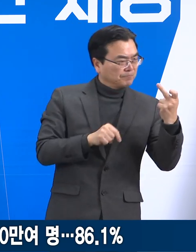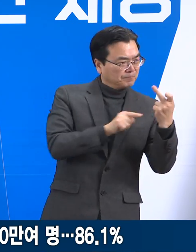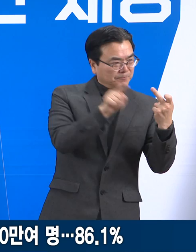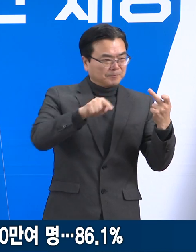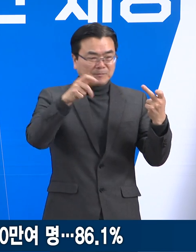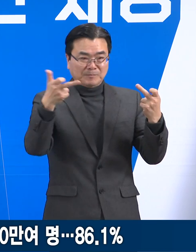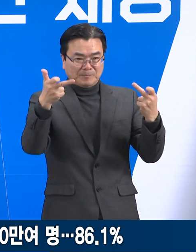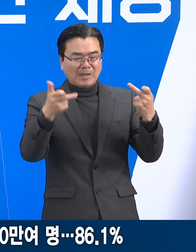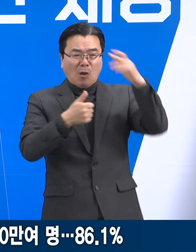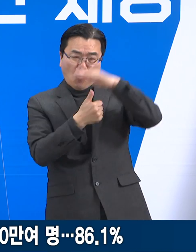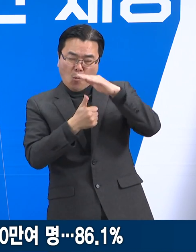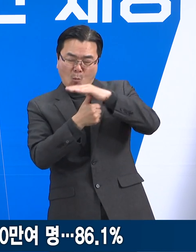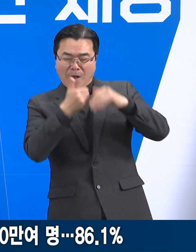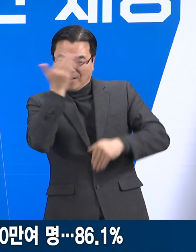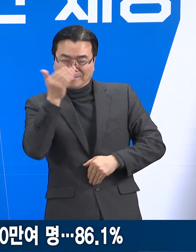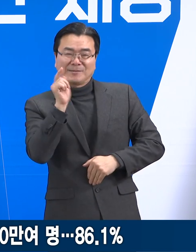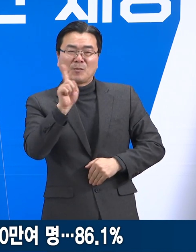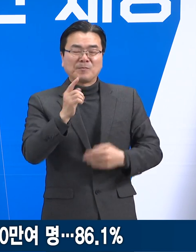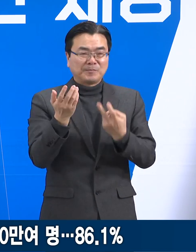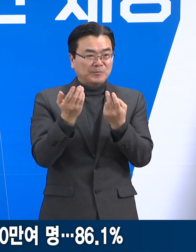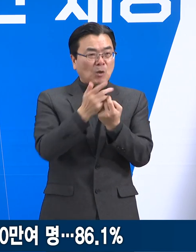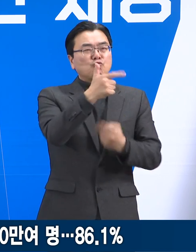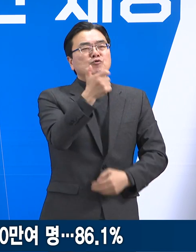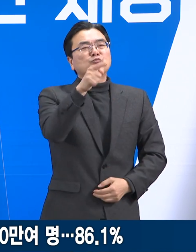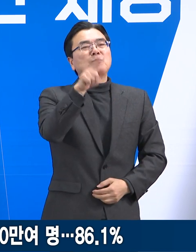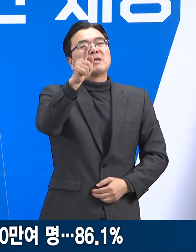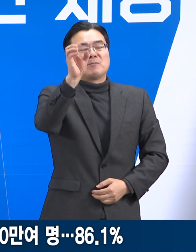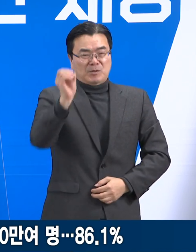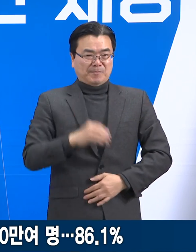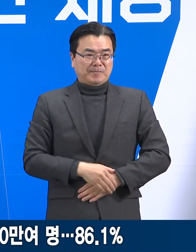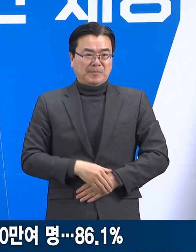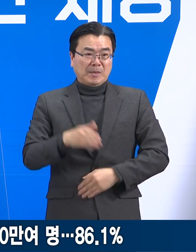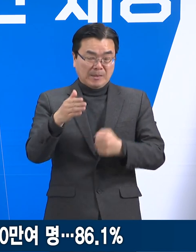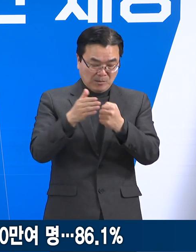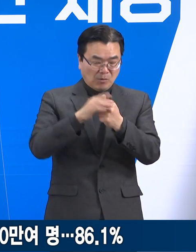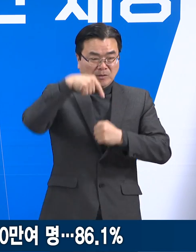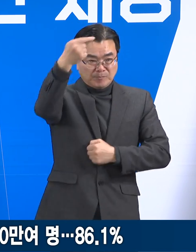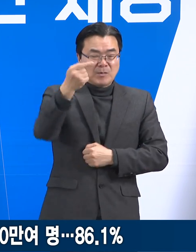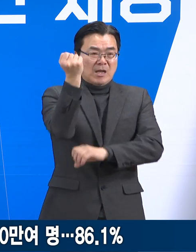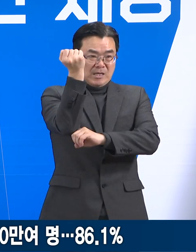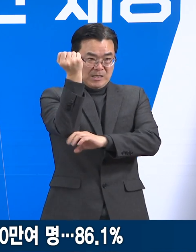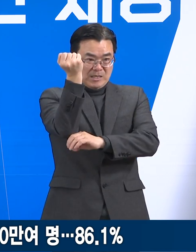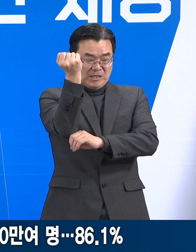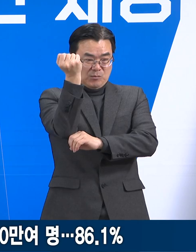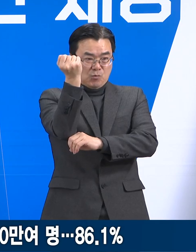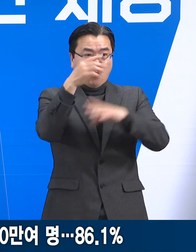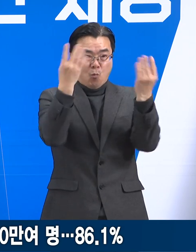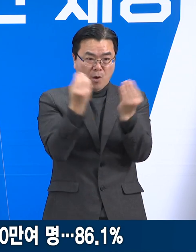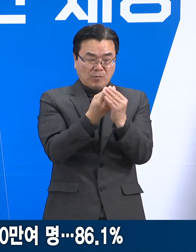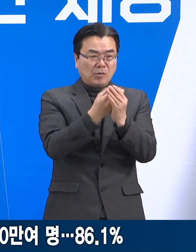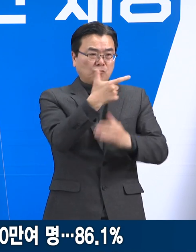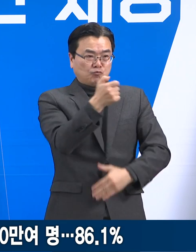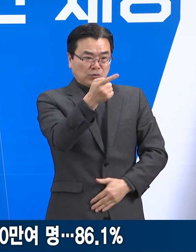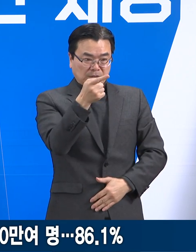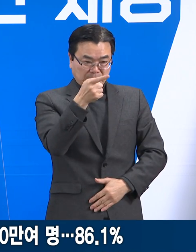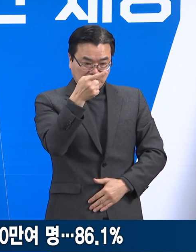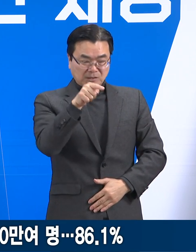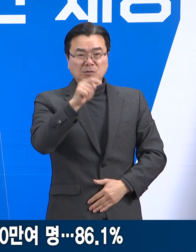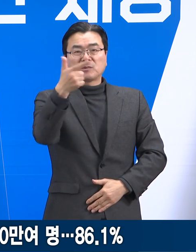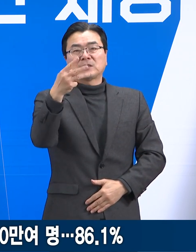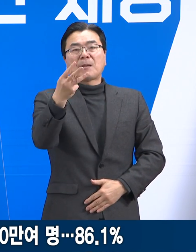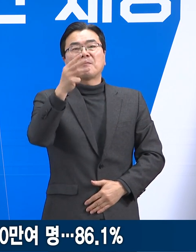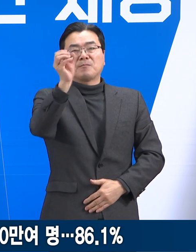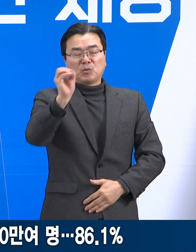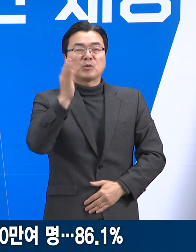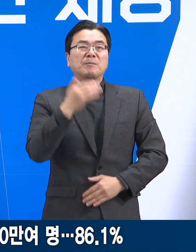소아 청소년 1차 접종률은 66.1%이며 기본접종 완료율은 62.3%입니다. 지난